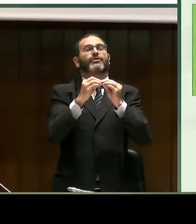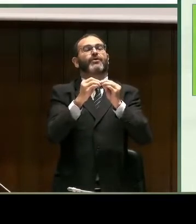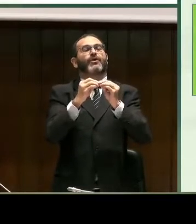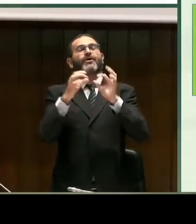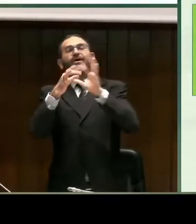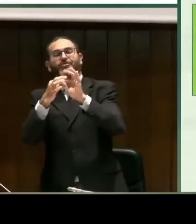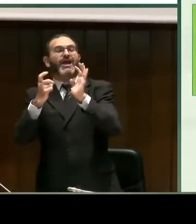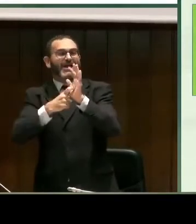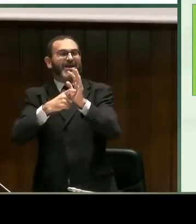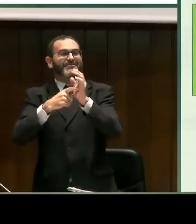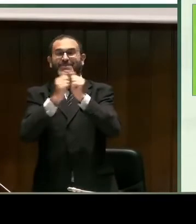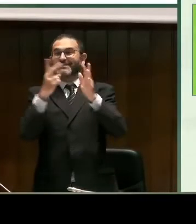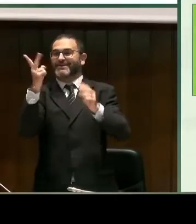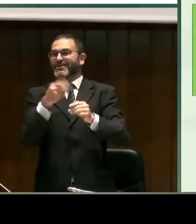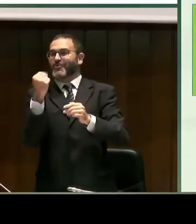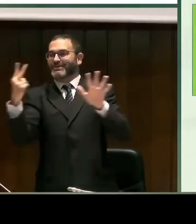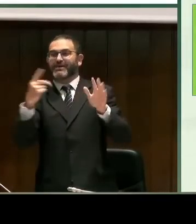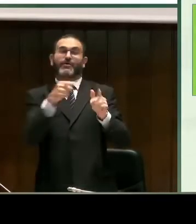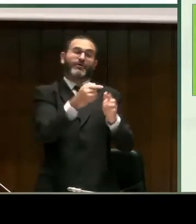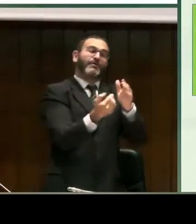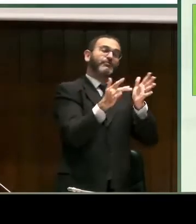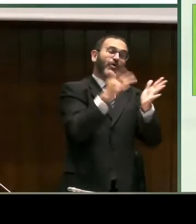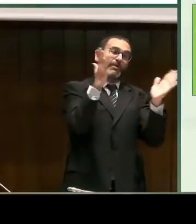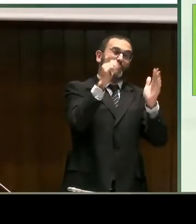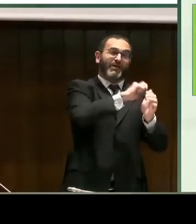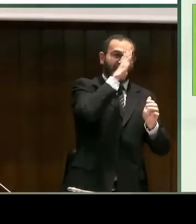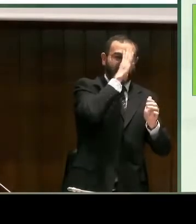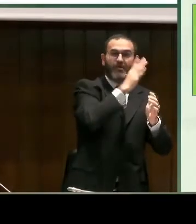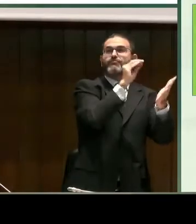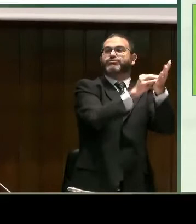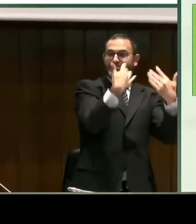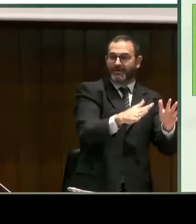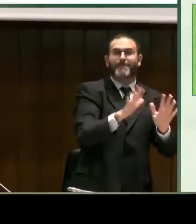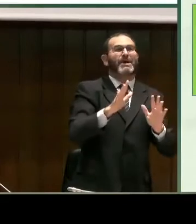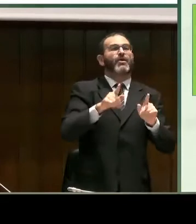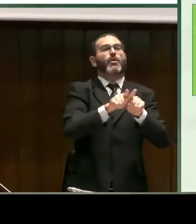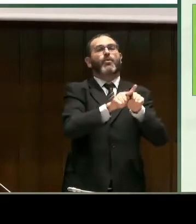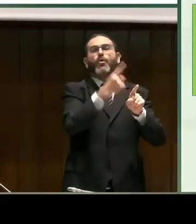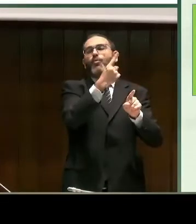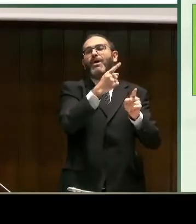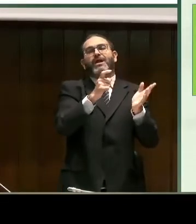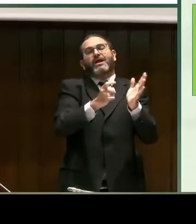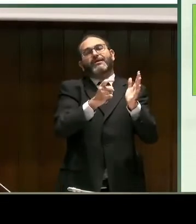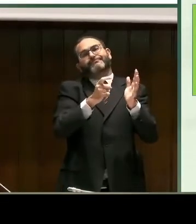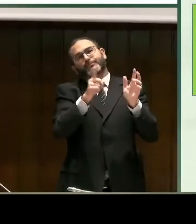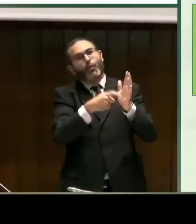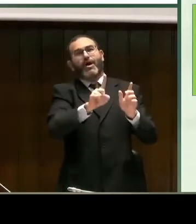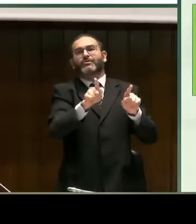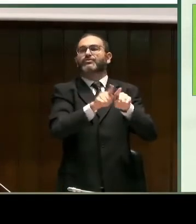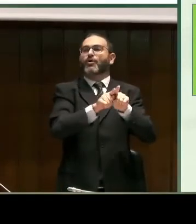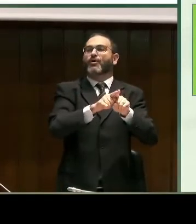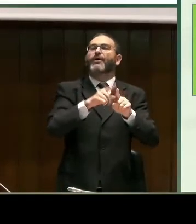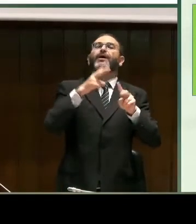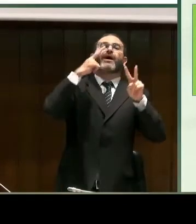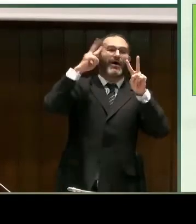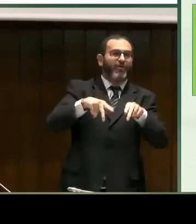la lengua de signos en sus textos y en nuestro caso, en el mes de febrero del mismo año en el que se promulga